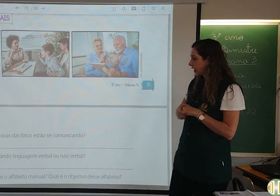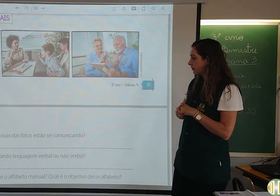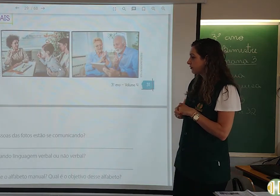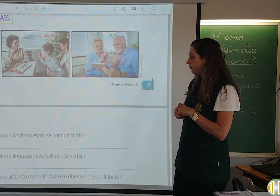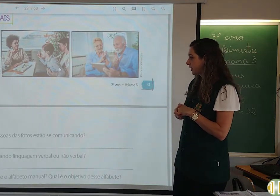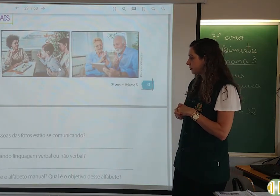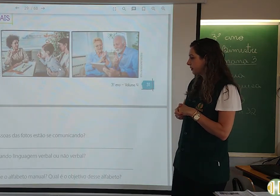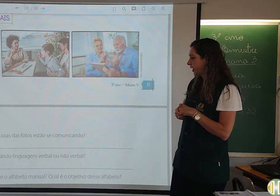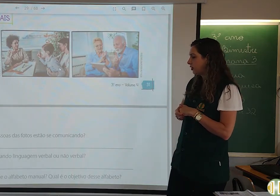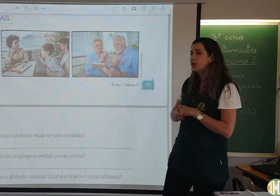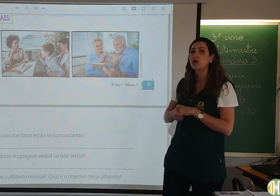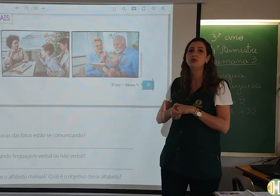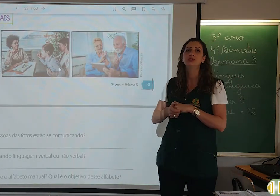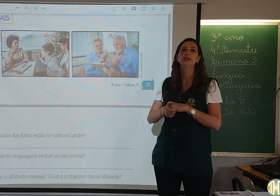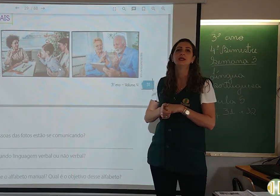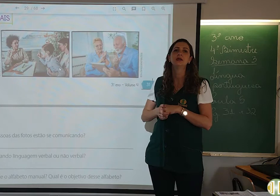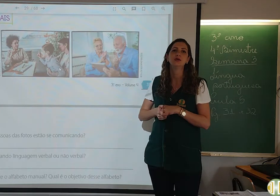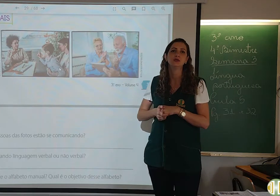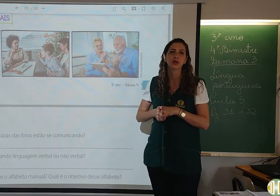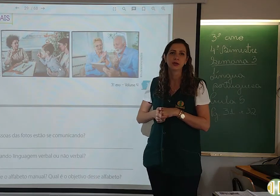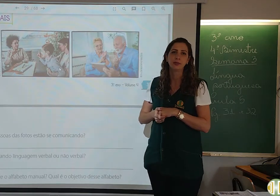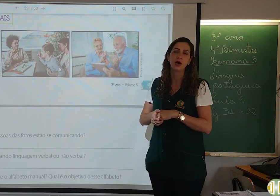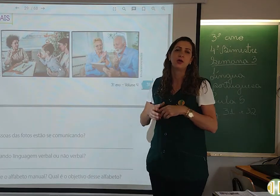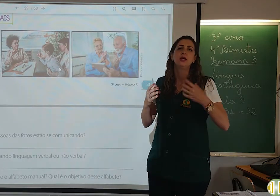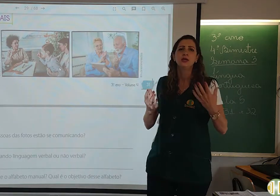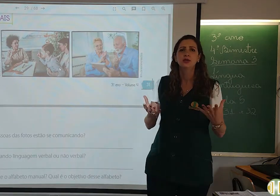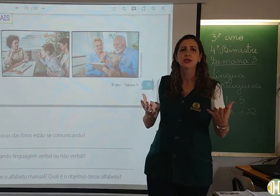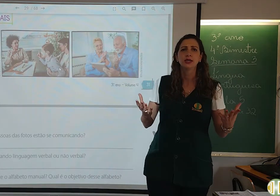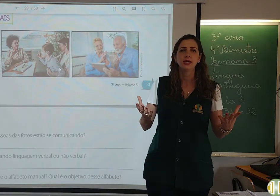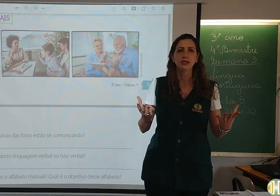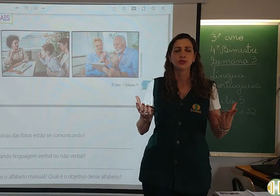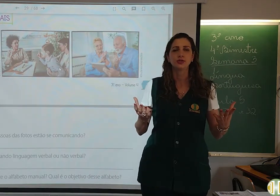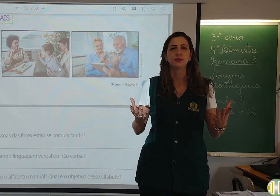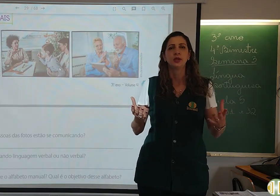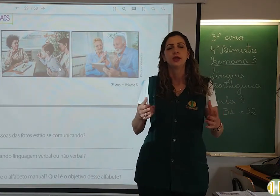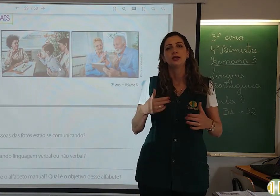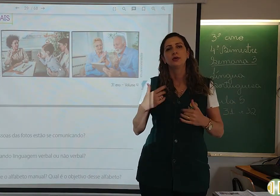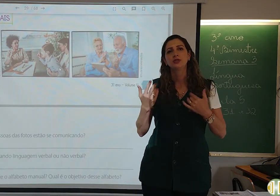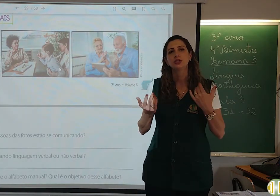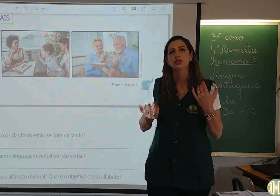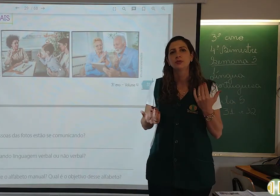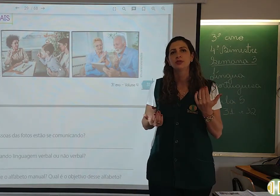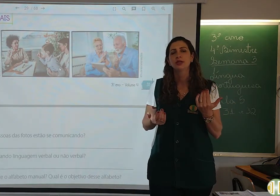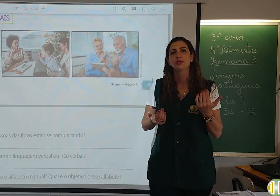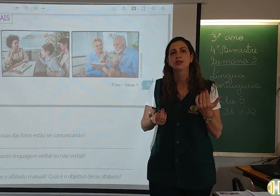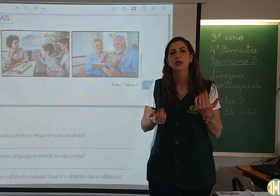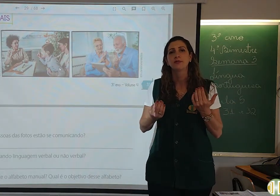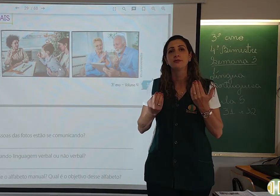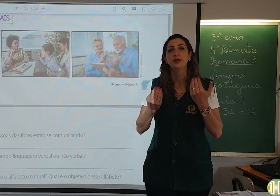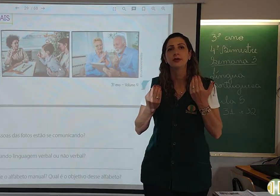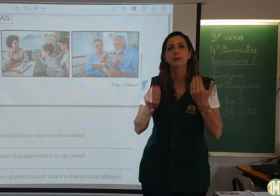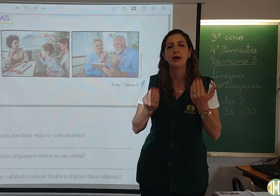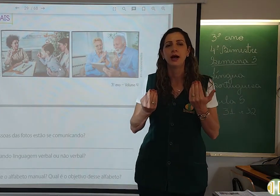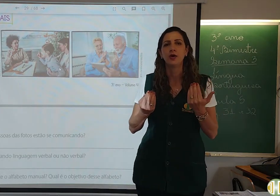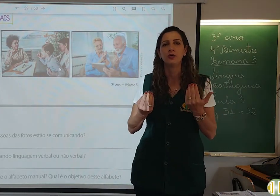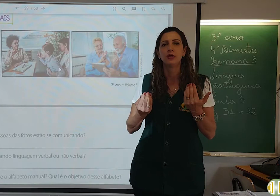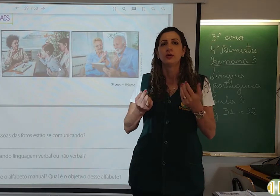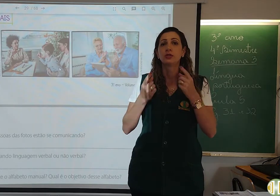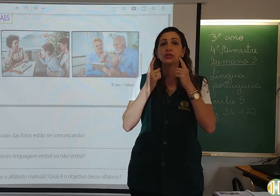linguajar verbal ou não verbal? E o que que é isso? Então, a gente chama de linguajar verbal quando a